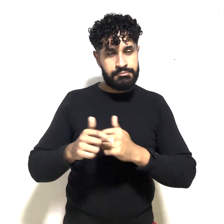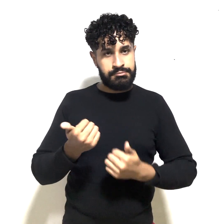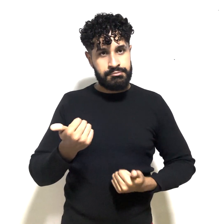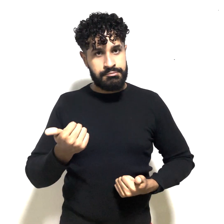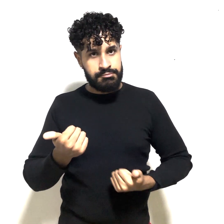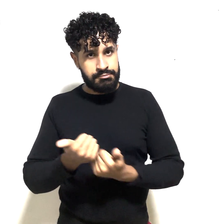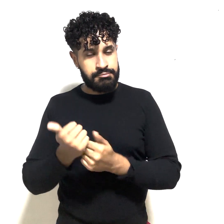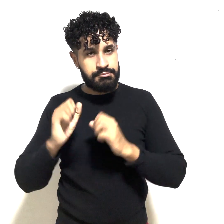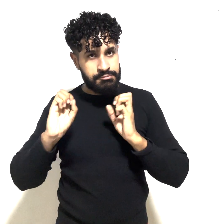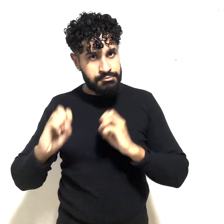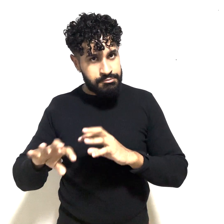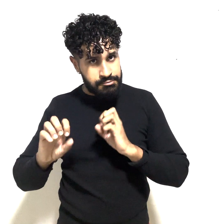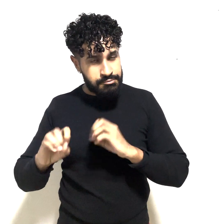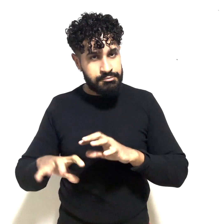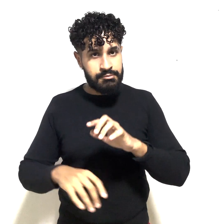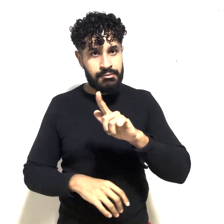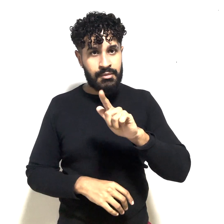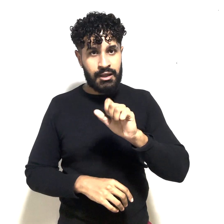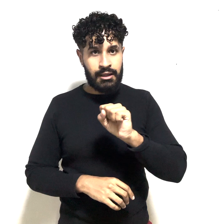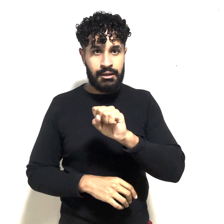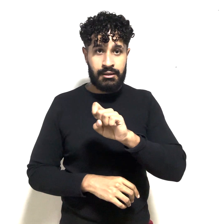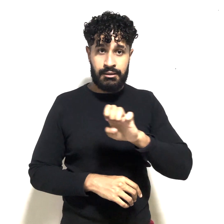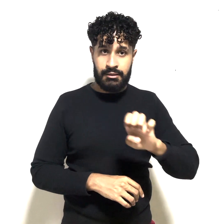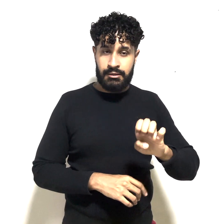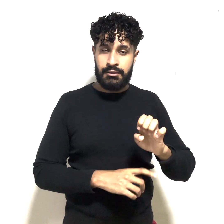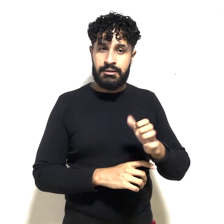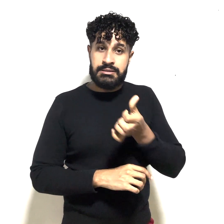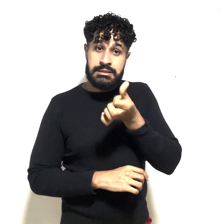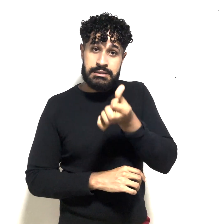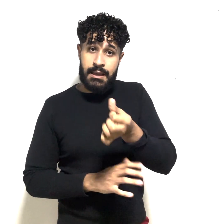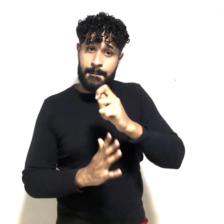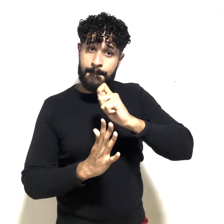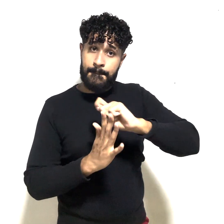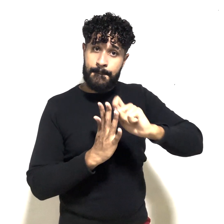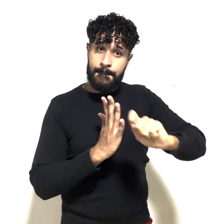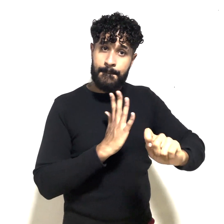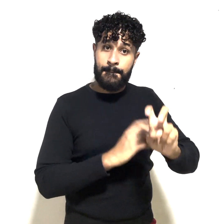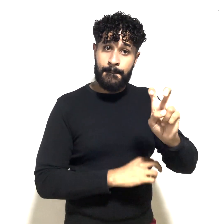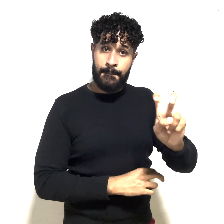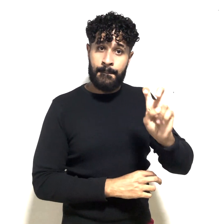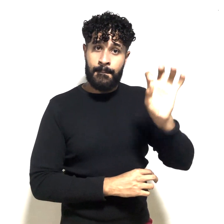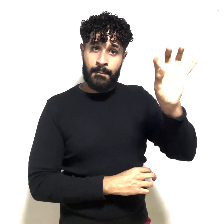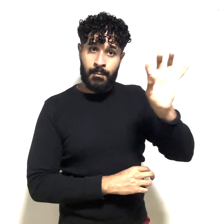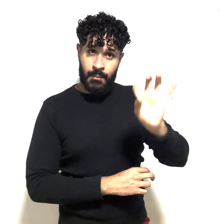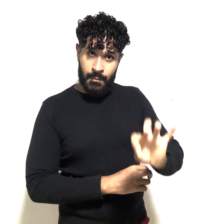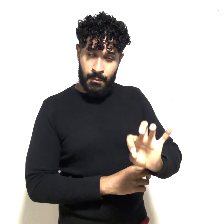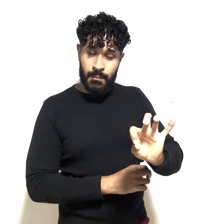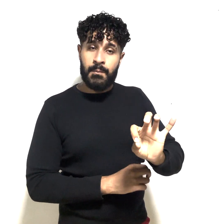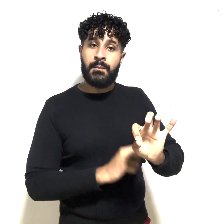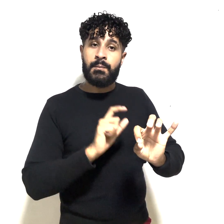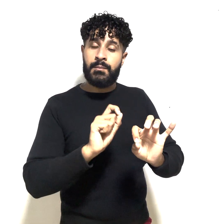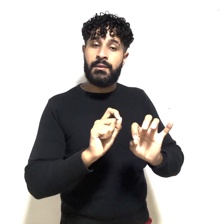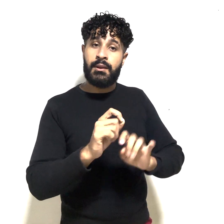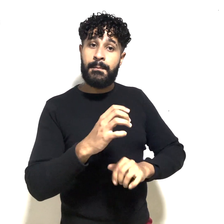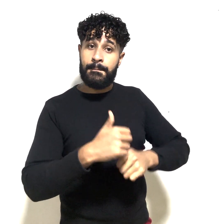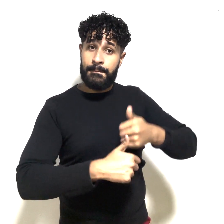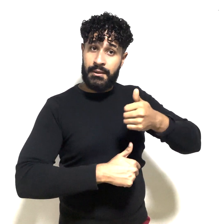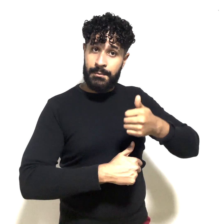Educacional gaze em seis parcelas de 5% sendo a primeira na folha de